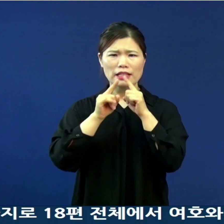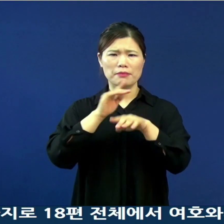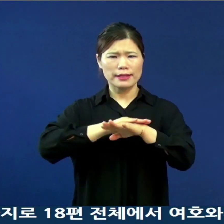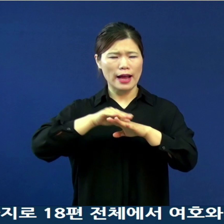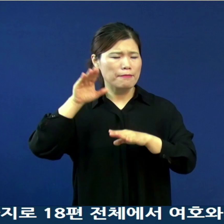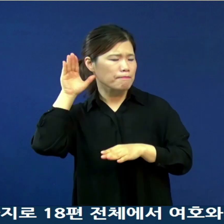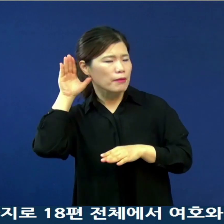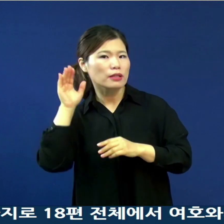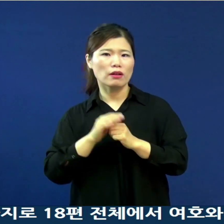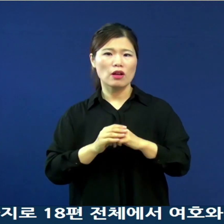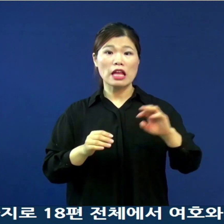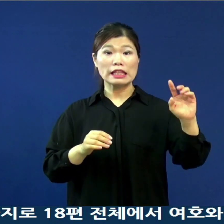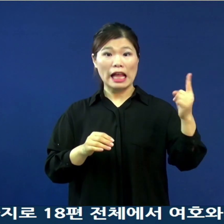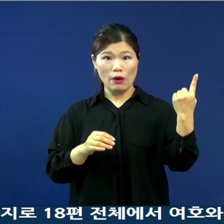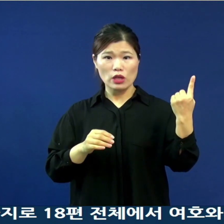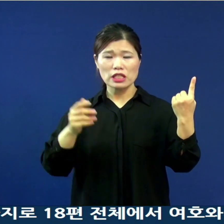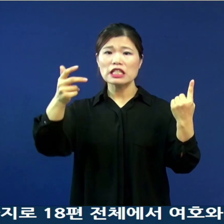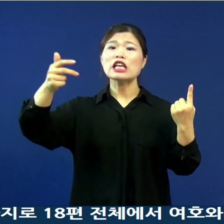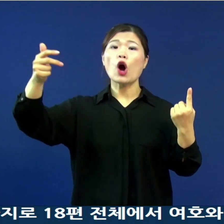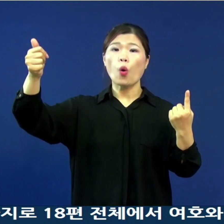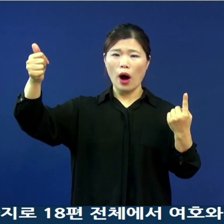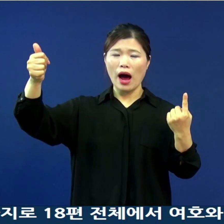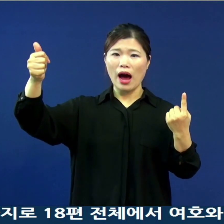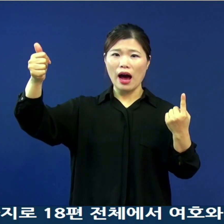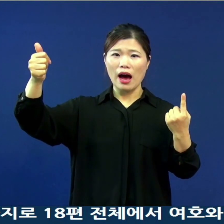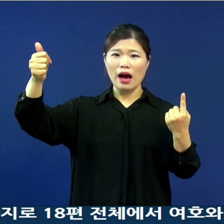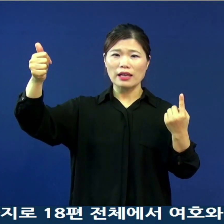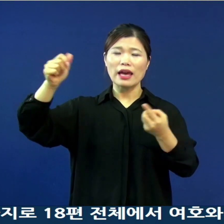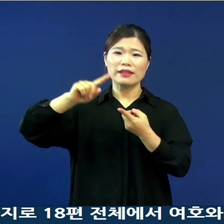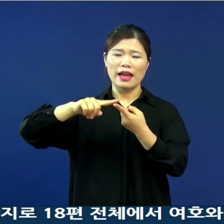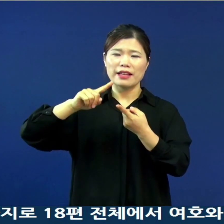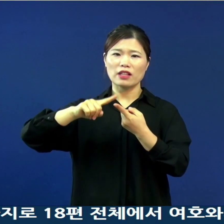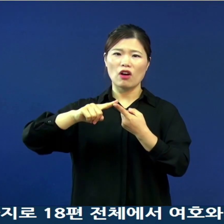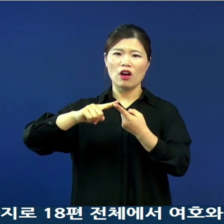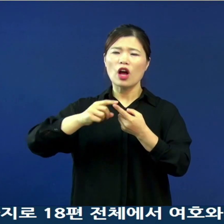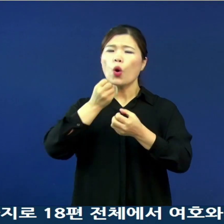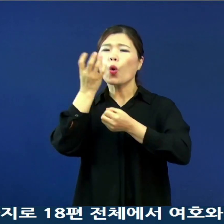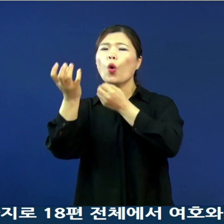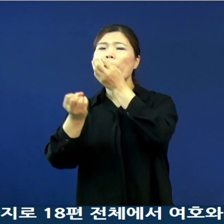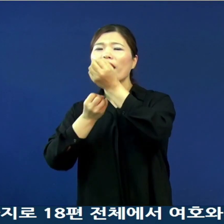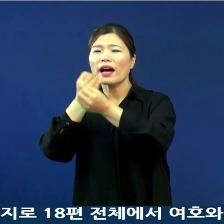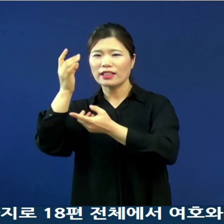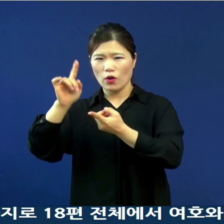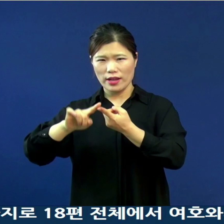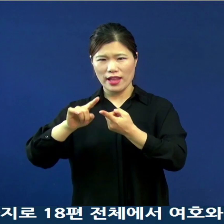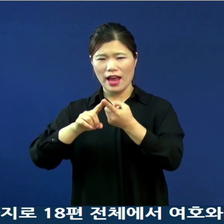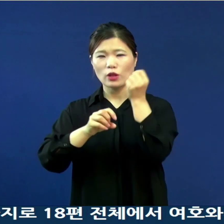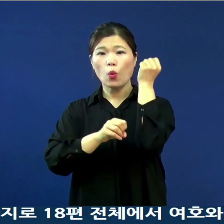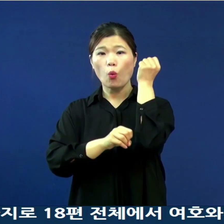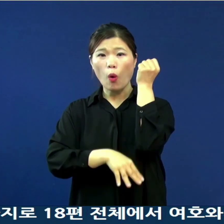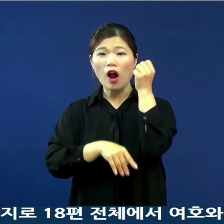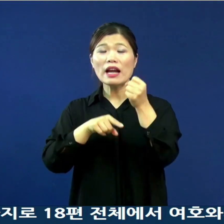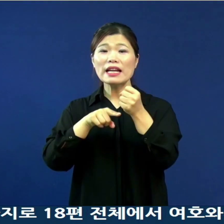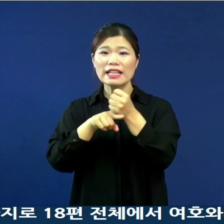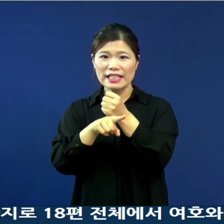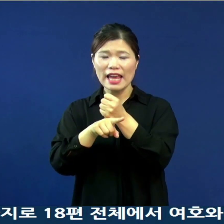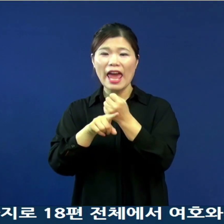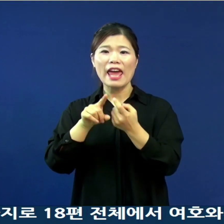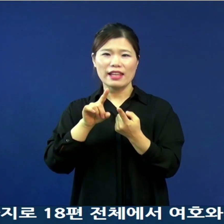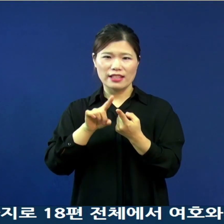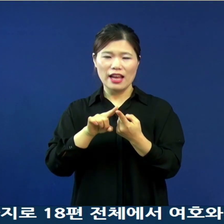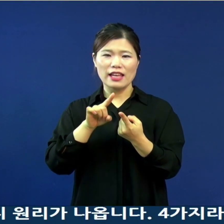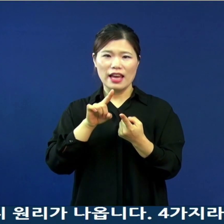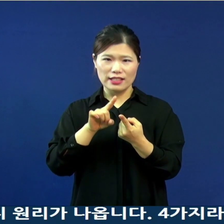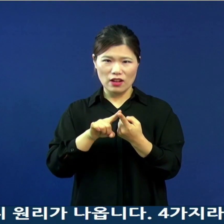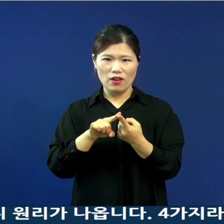다윗이 여호와를 자신의 힘으로 고백할 수 있었던 그 원리들을 하나하나 찾음으로 우리도 그 원리에 익숙해지는